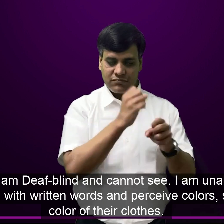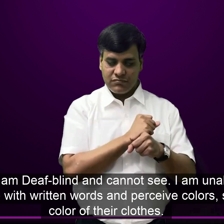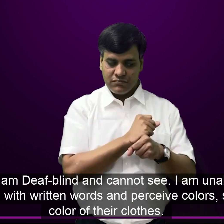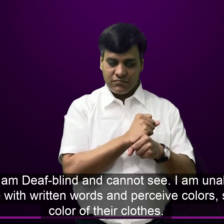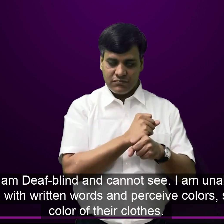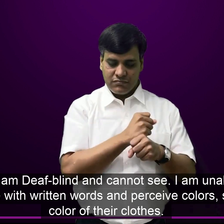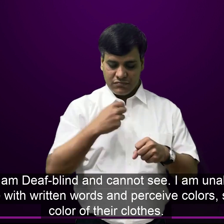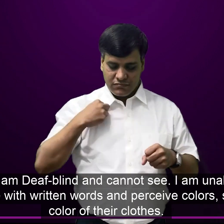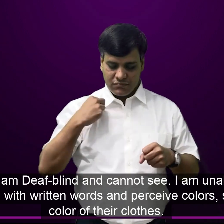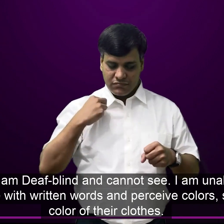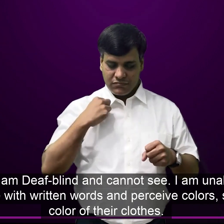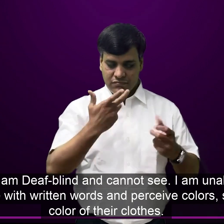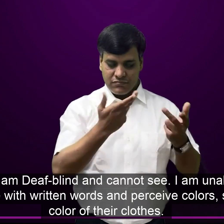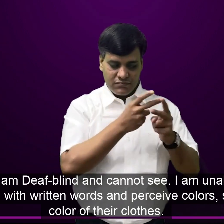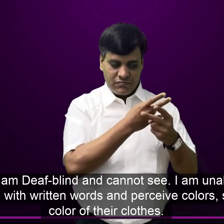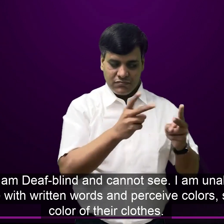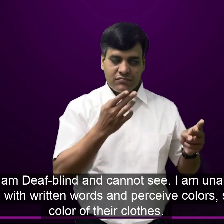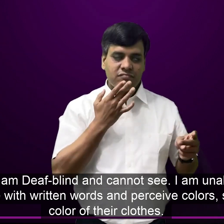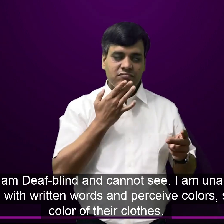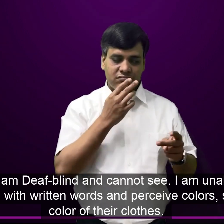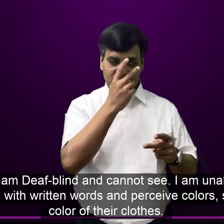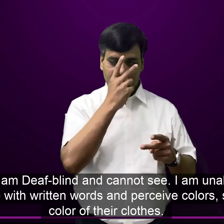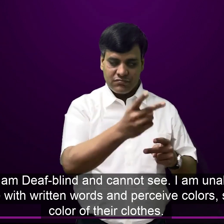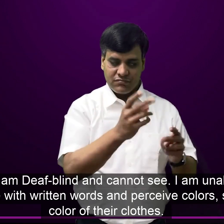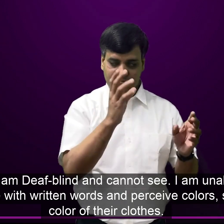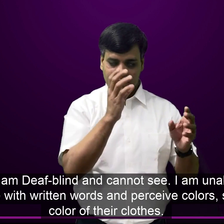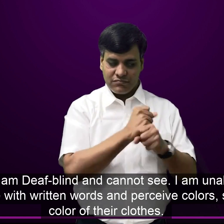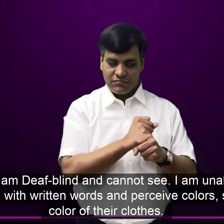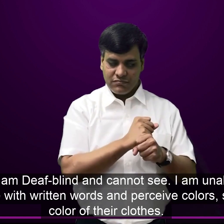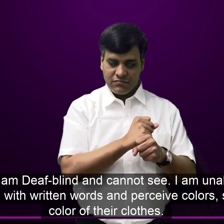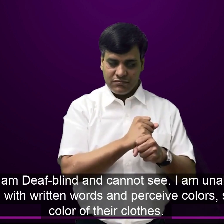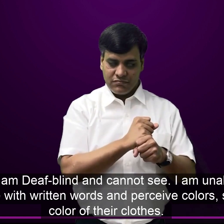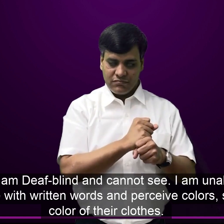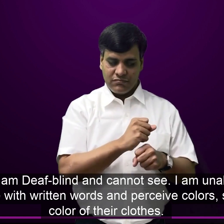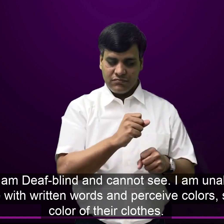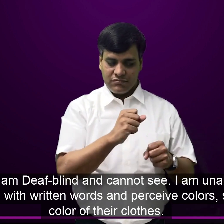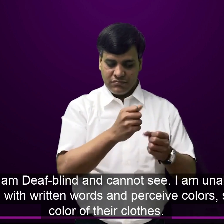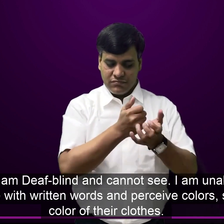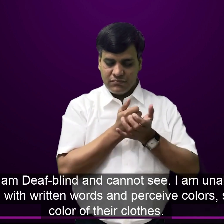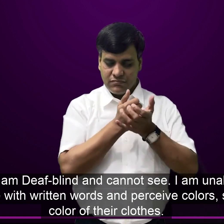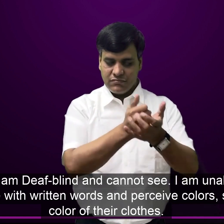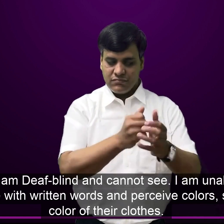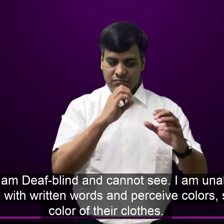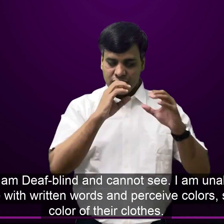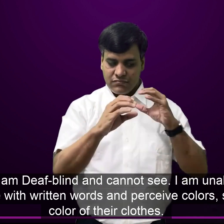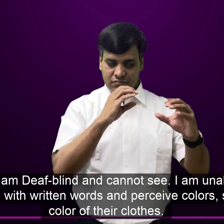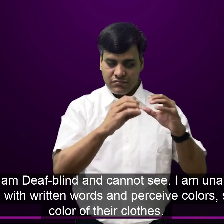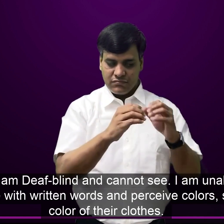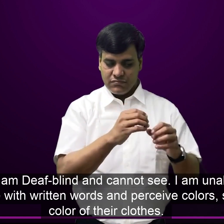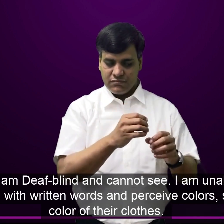की पहचान नहीं कर सकता। जैसे कि हमारे कपड़ों का रंग कोई भी पहचान करना मुश्किल होता